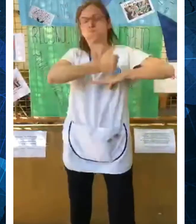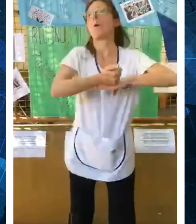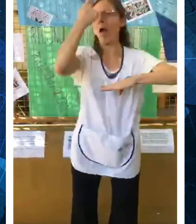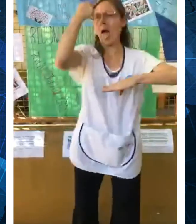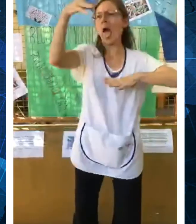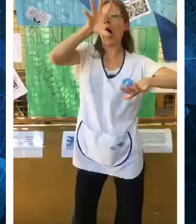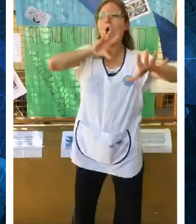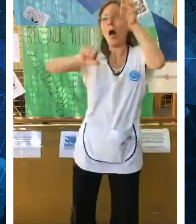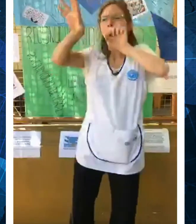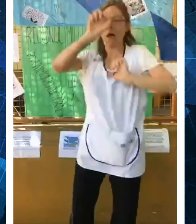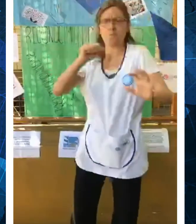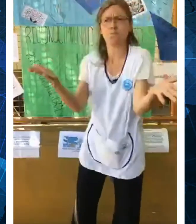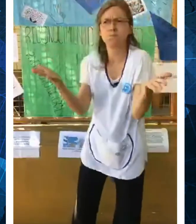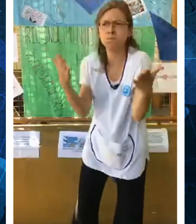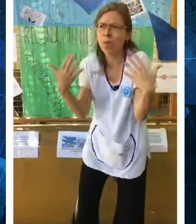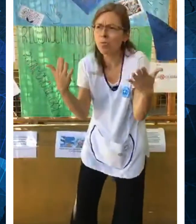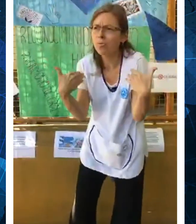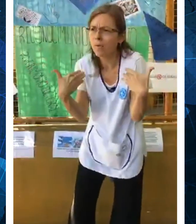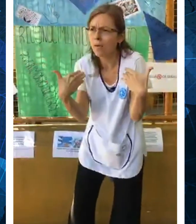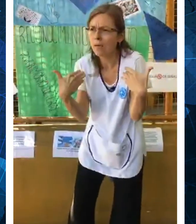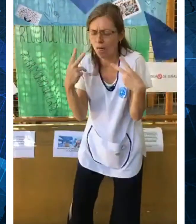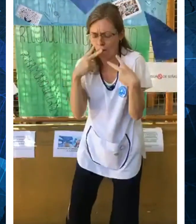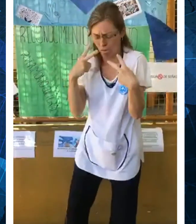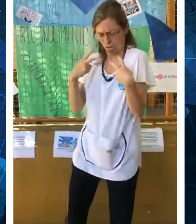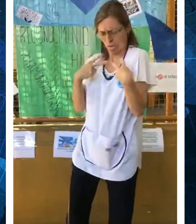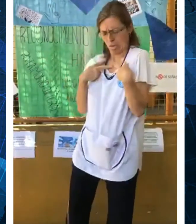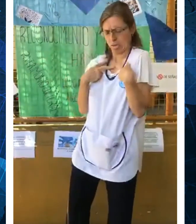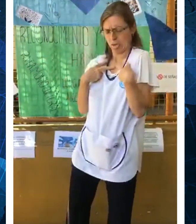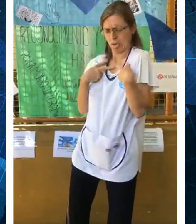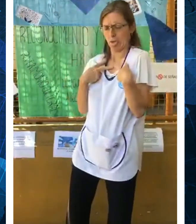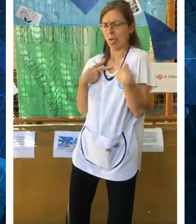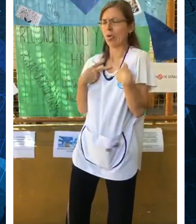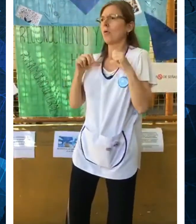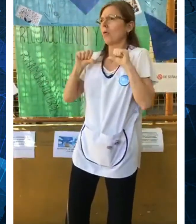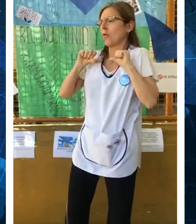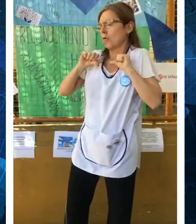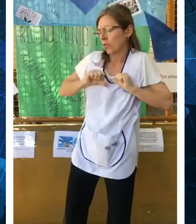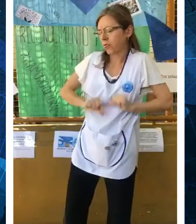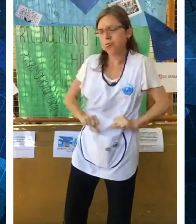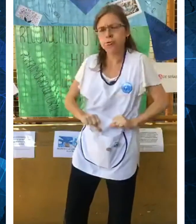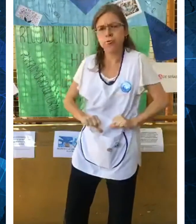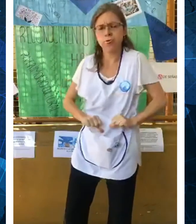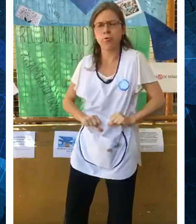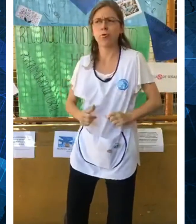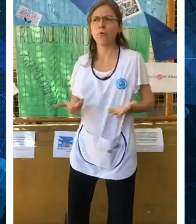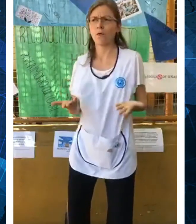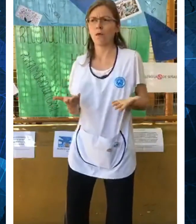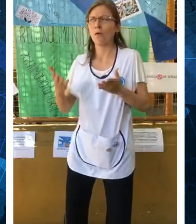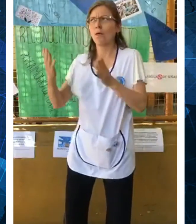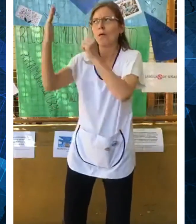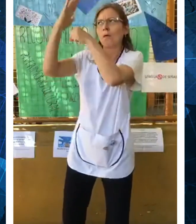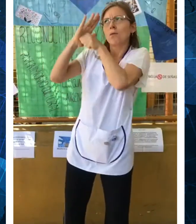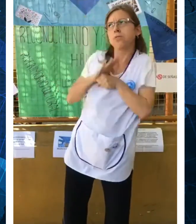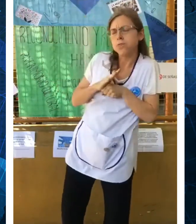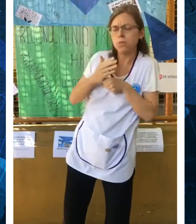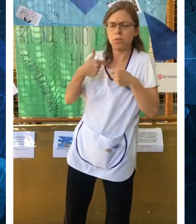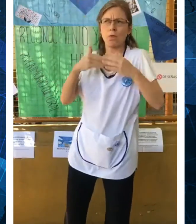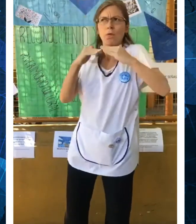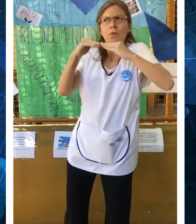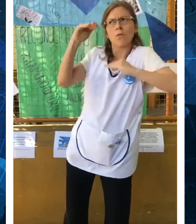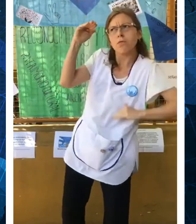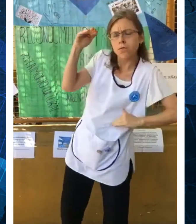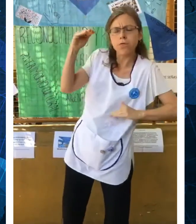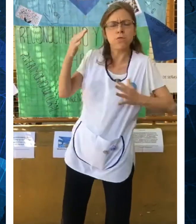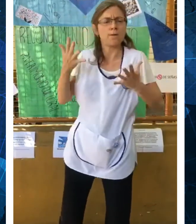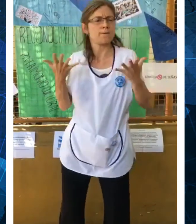Pero, ¿qué es eso? Desde ese posicionamiento puede ser sujeto de construcción de aprendizaje